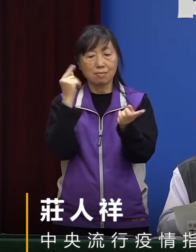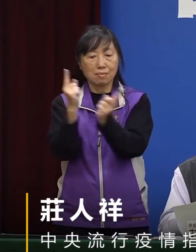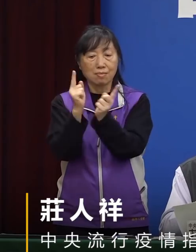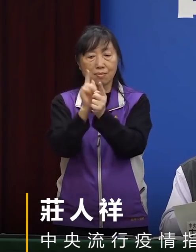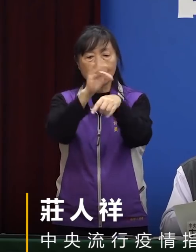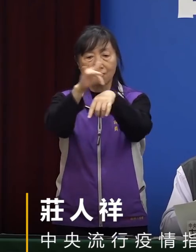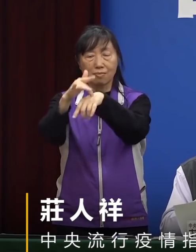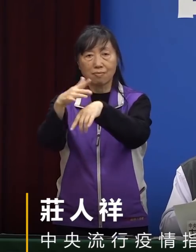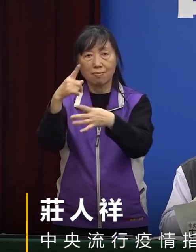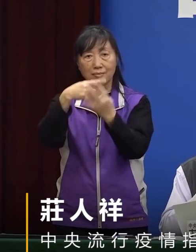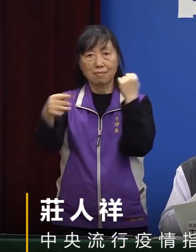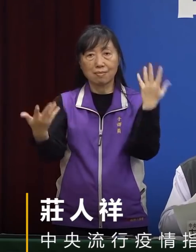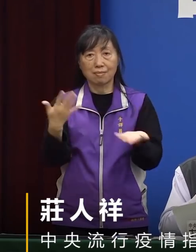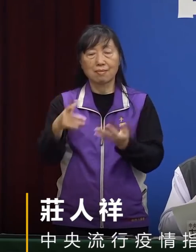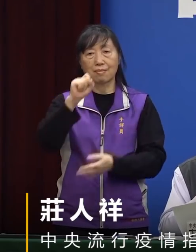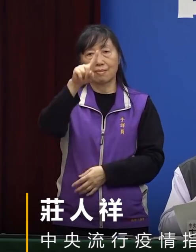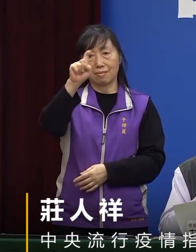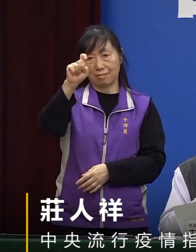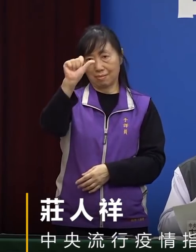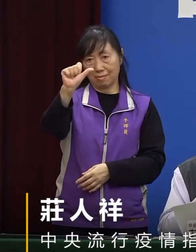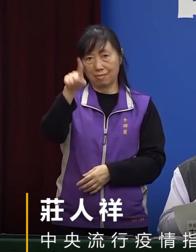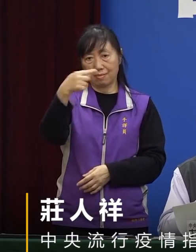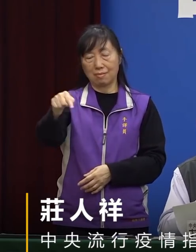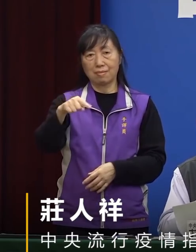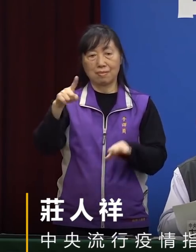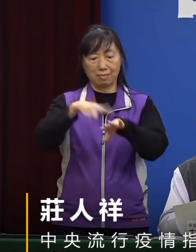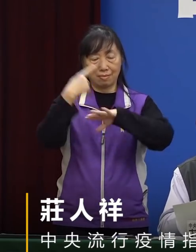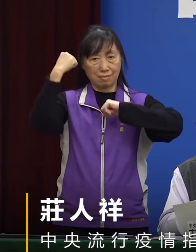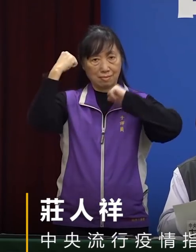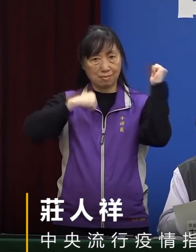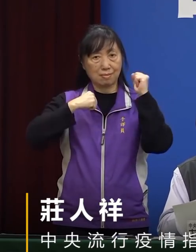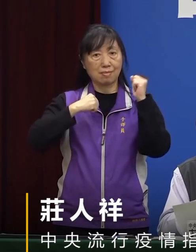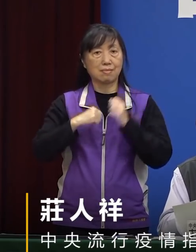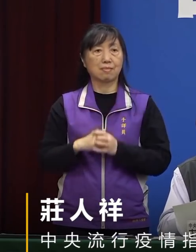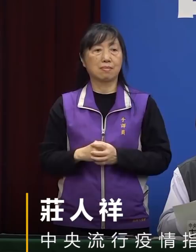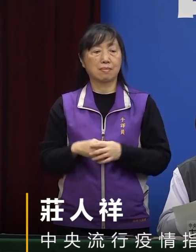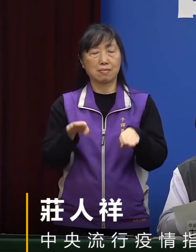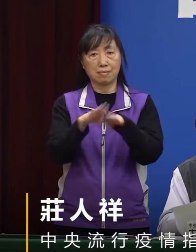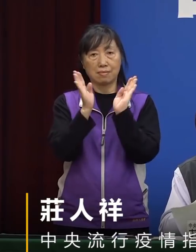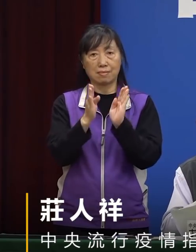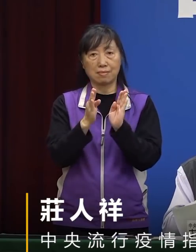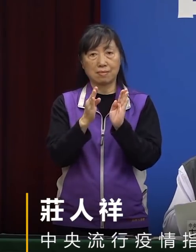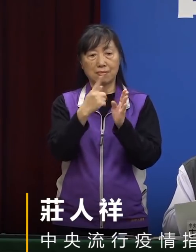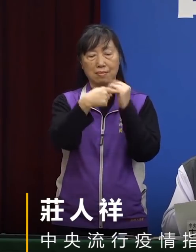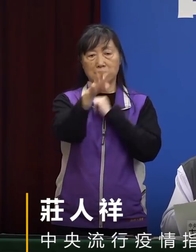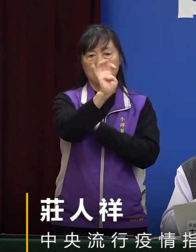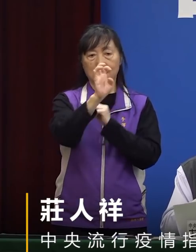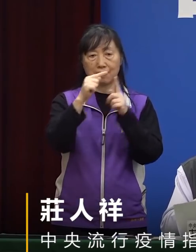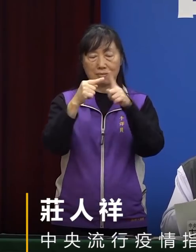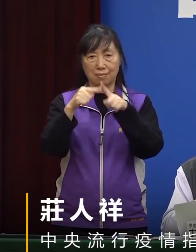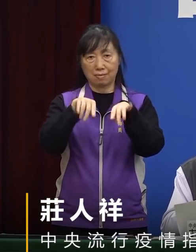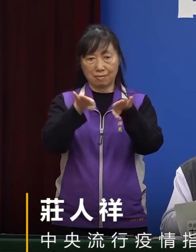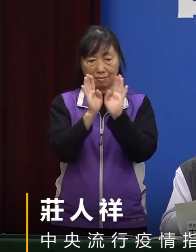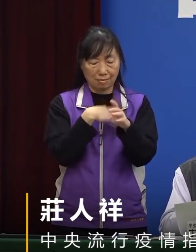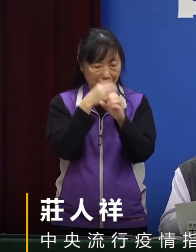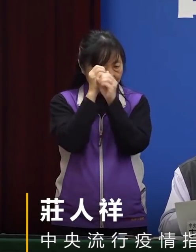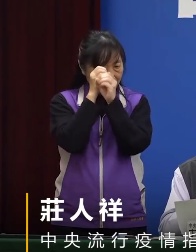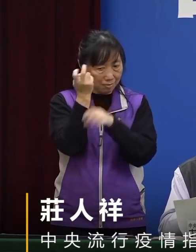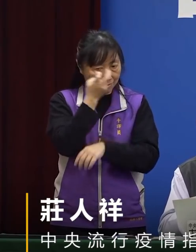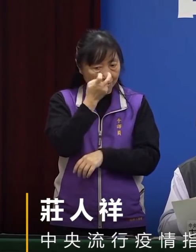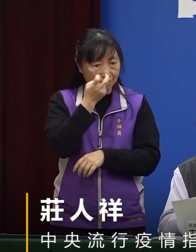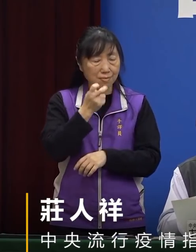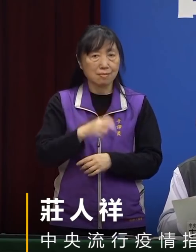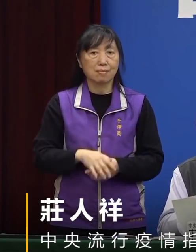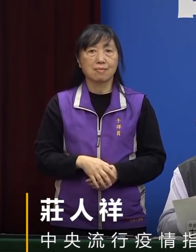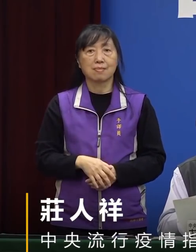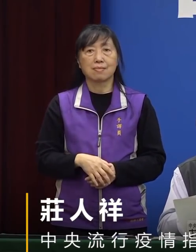框列了115人哦，那也从早上啊、也从里面也裁减了40人哦，就是针对这个可能的这